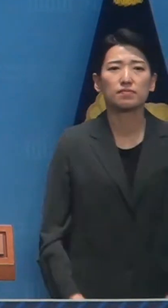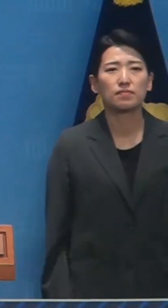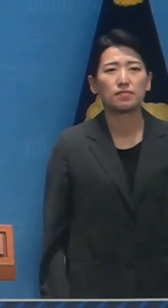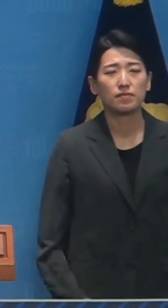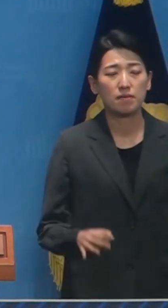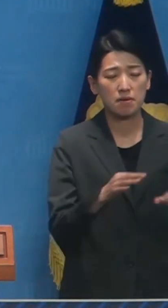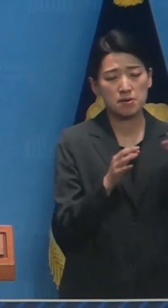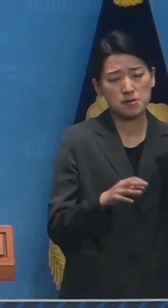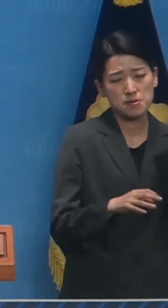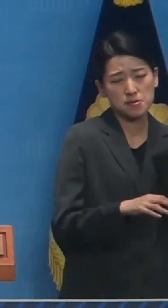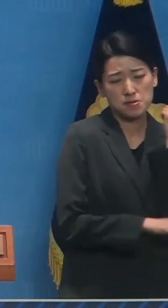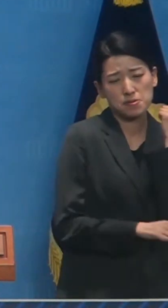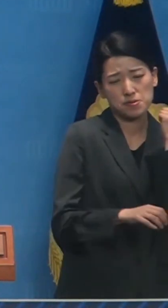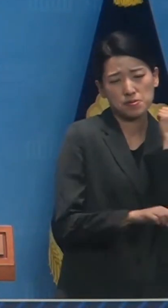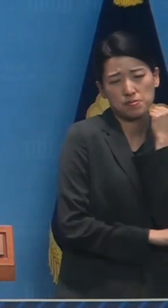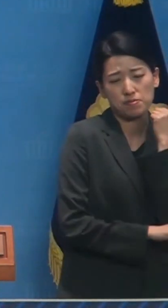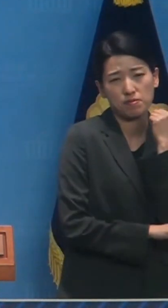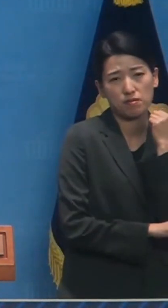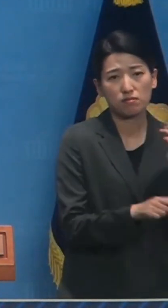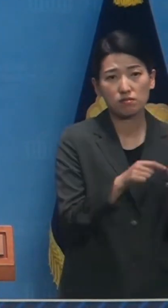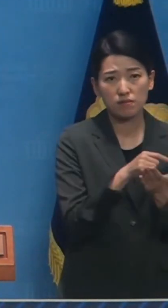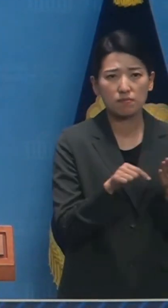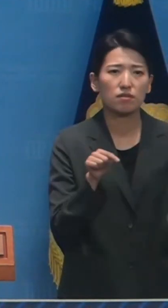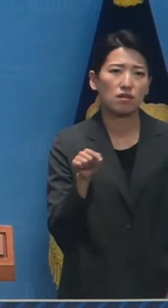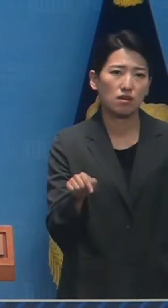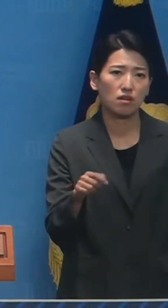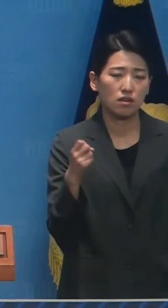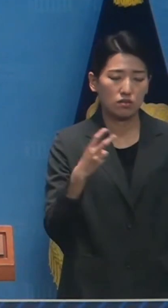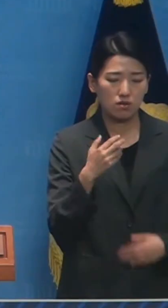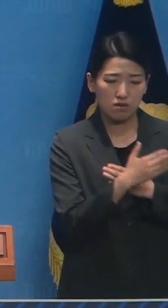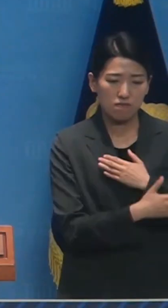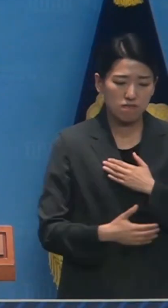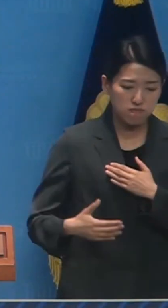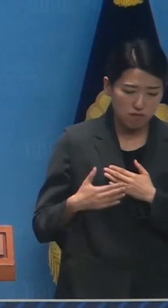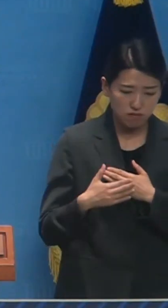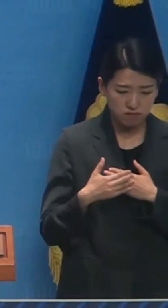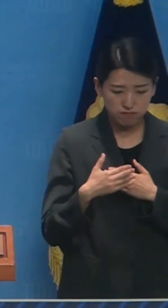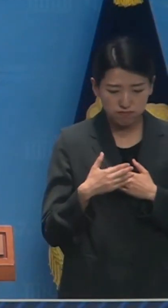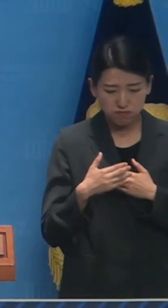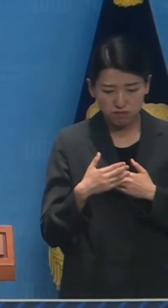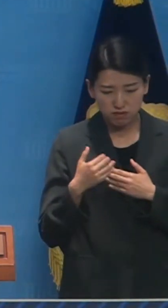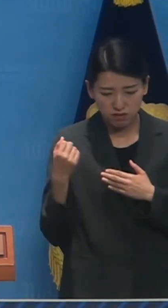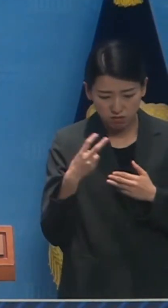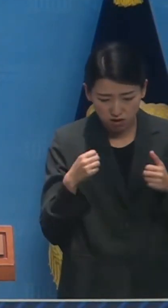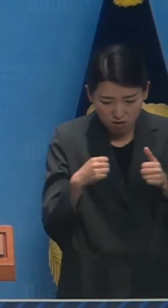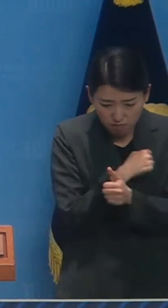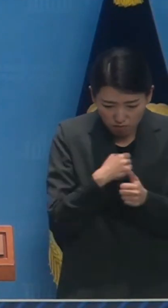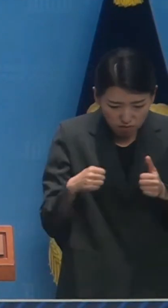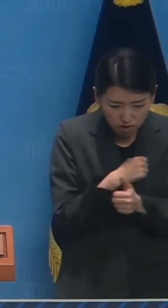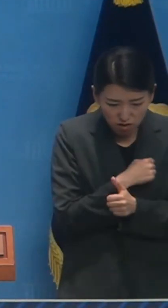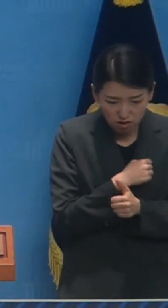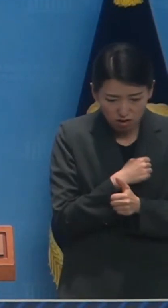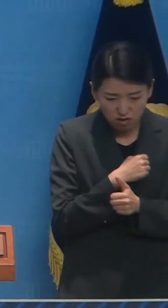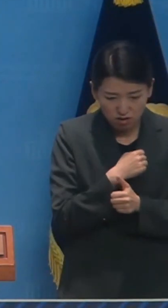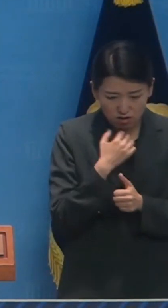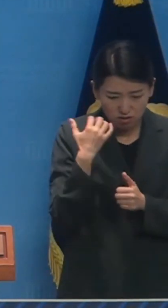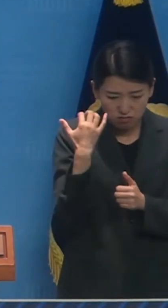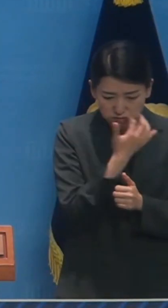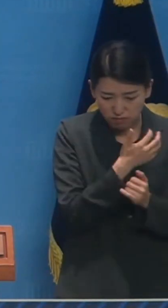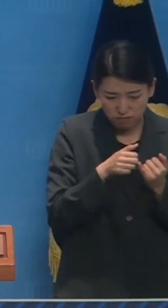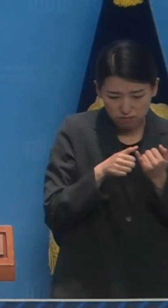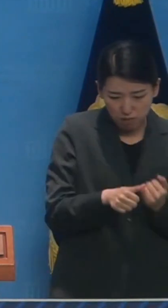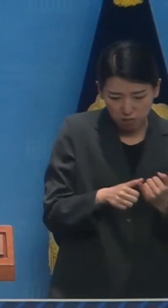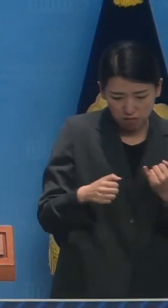횡령의 수탈 피해 대상은 물론 신체 정신적 물리화학적 폭력, 성적